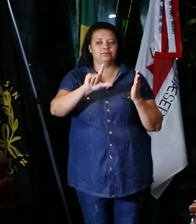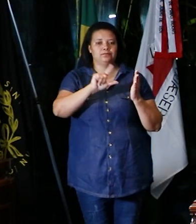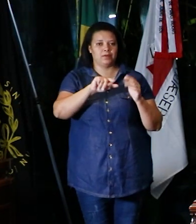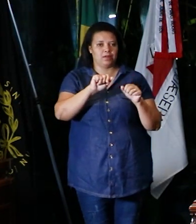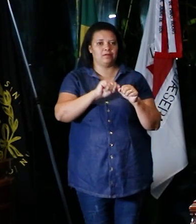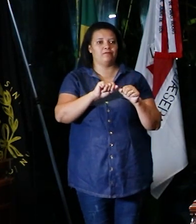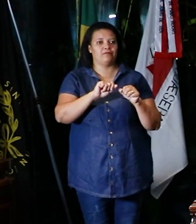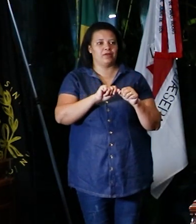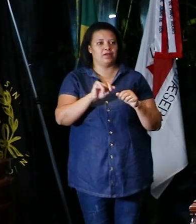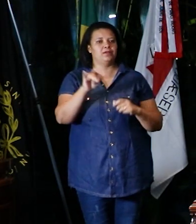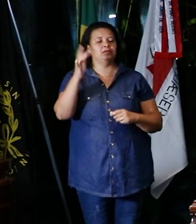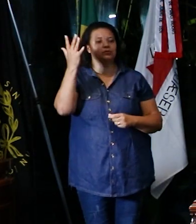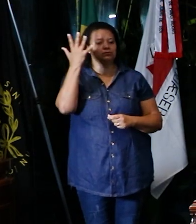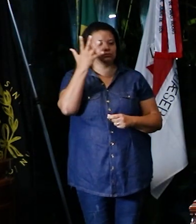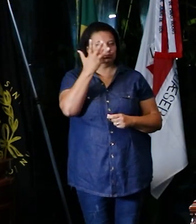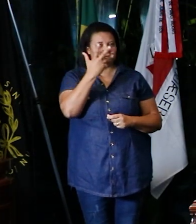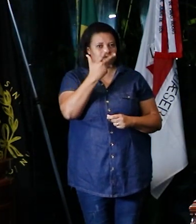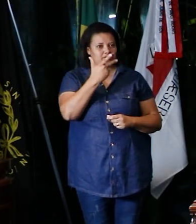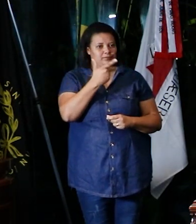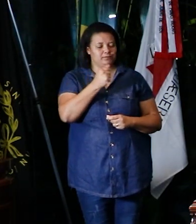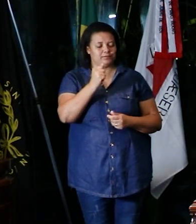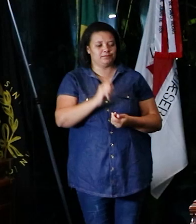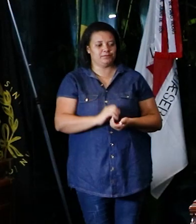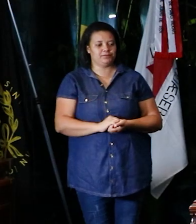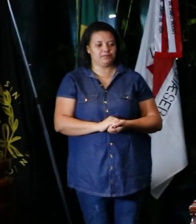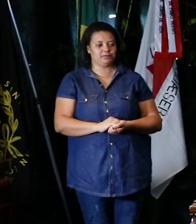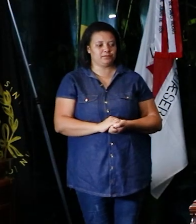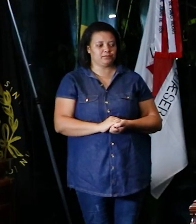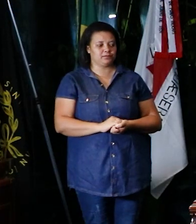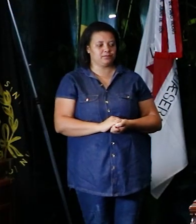isso maravilhosamente bem.